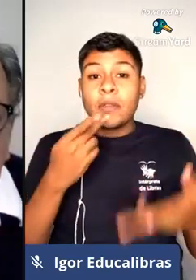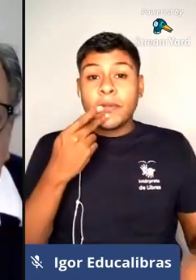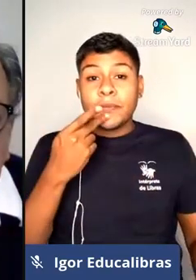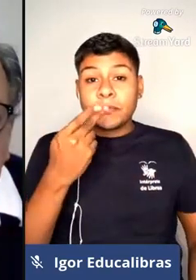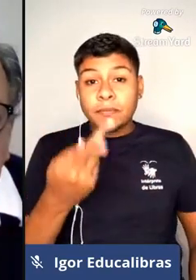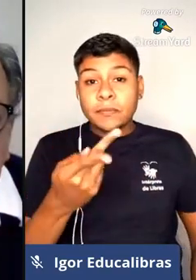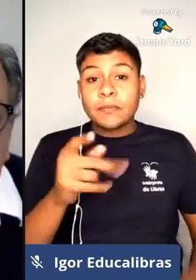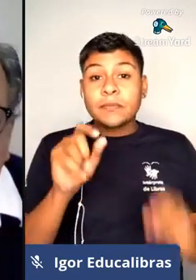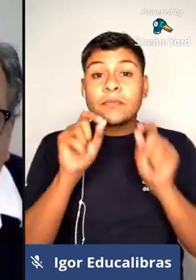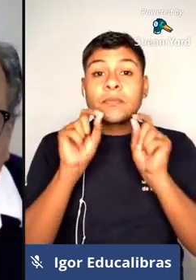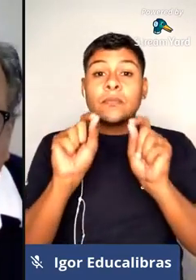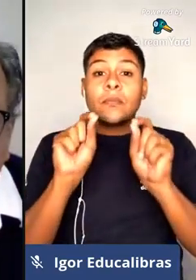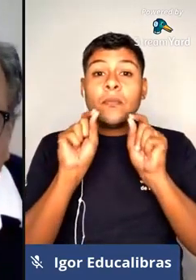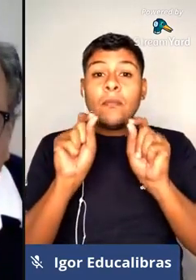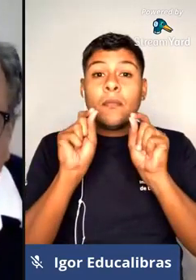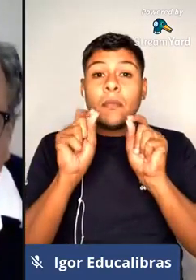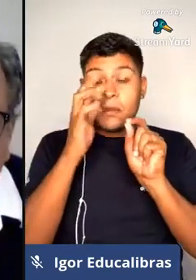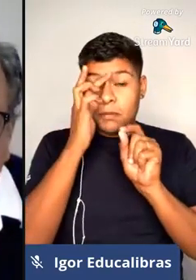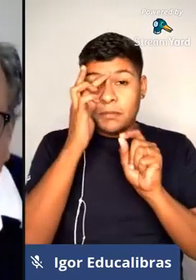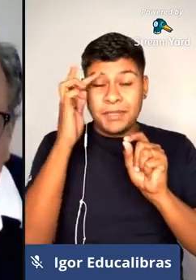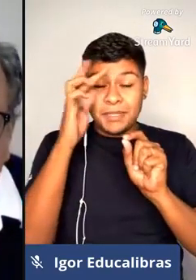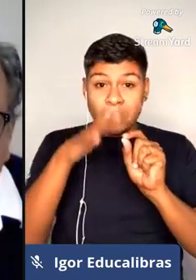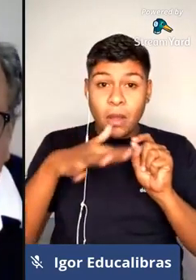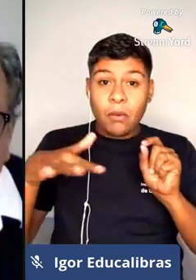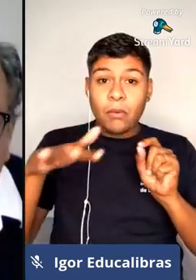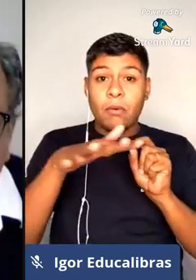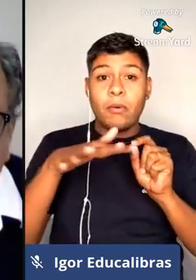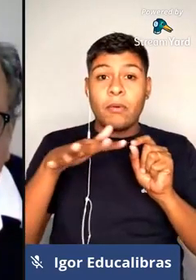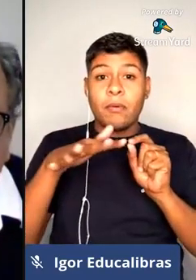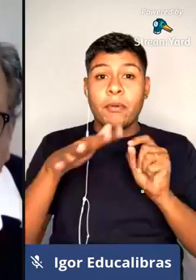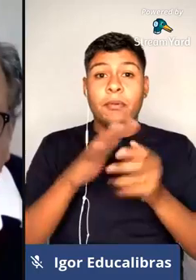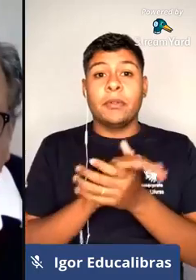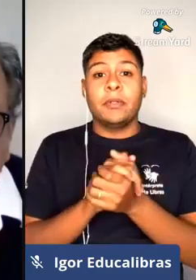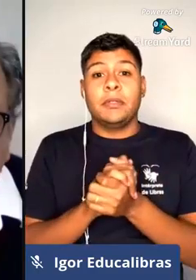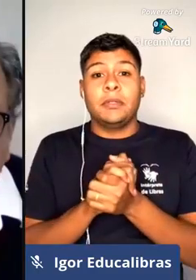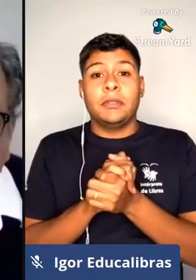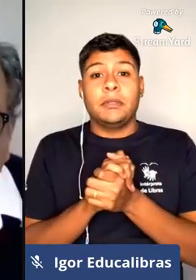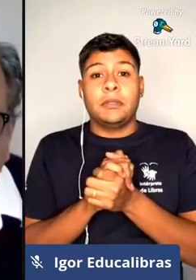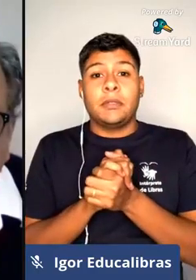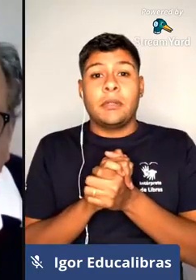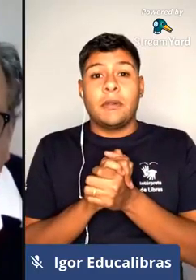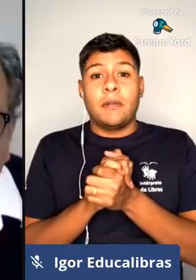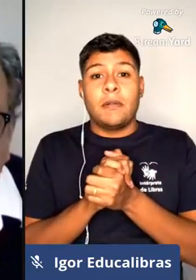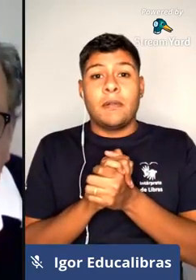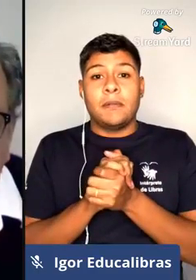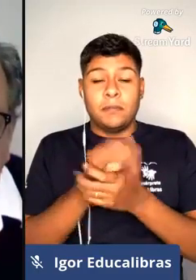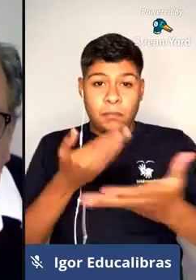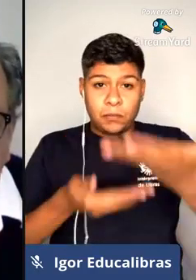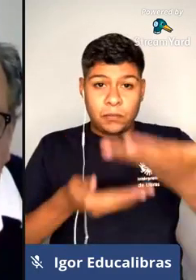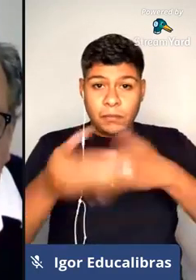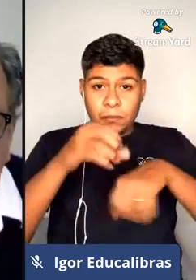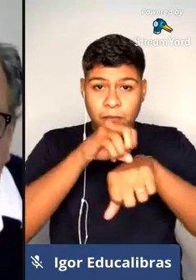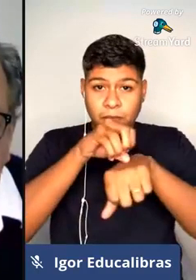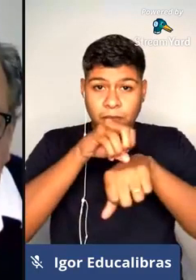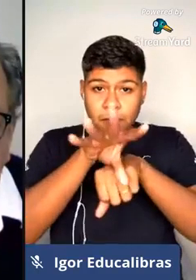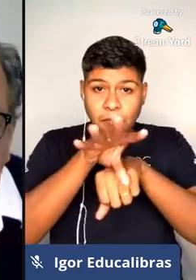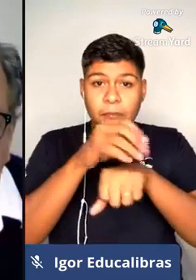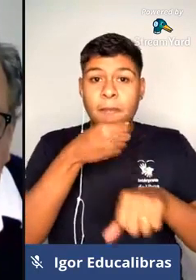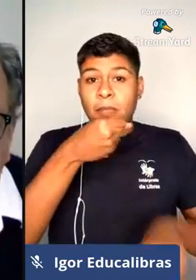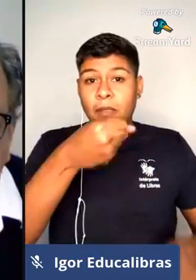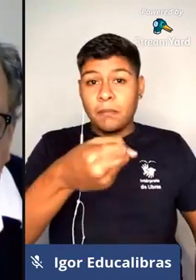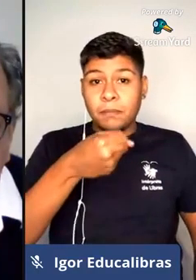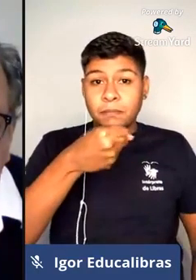continuar é o seguinte, pessoal, vamos, como diz, compartilhar essas